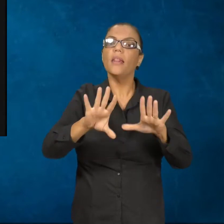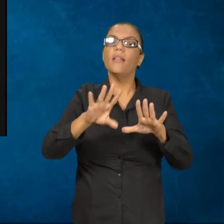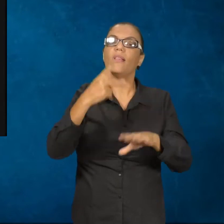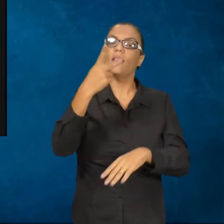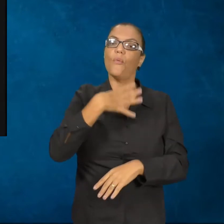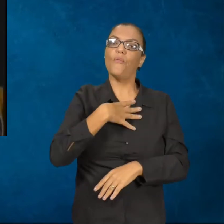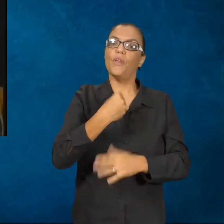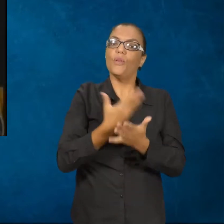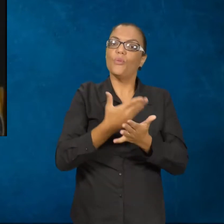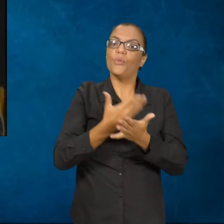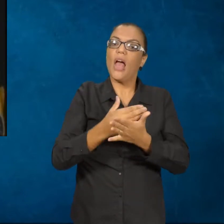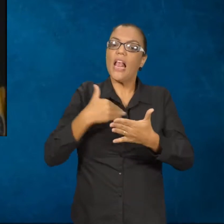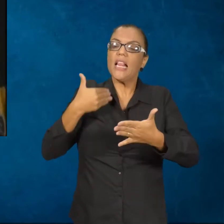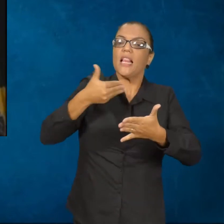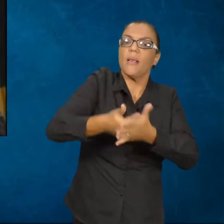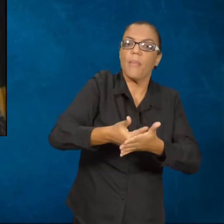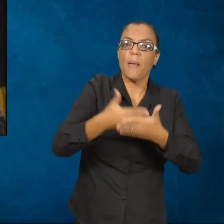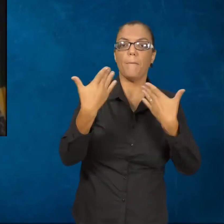para a prova.